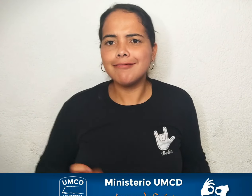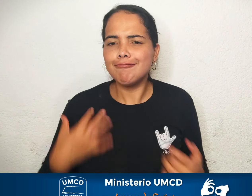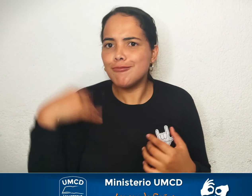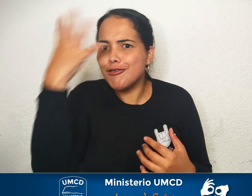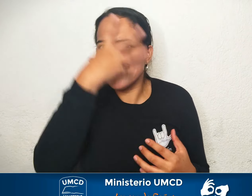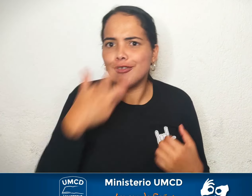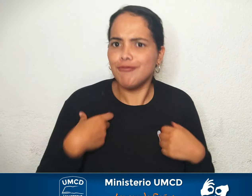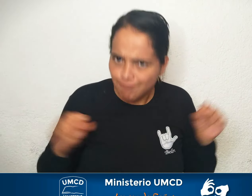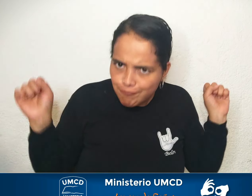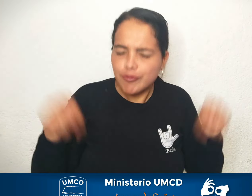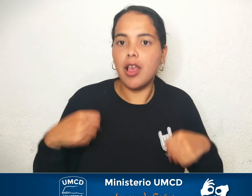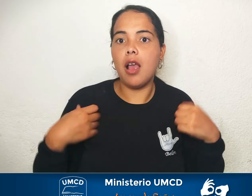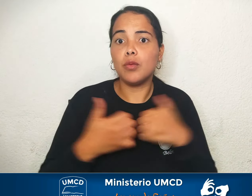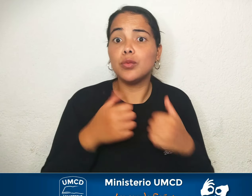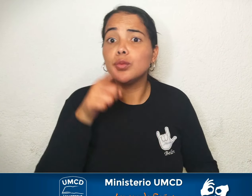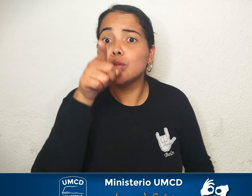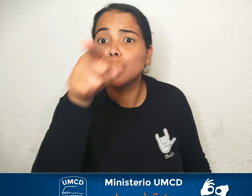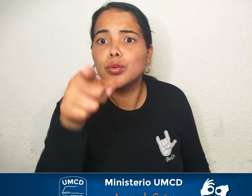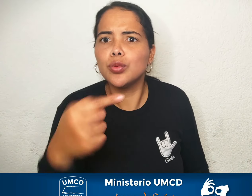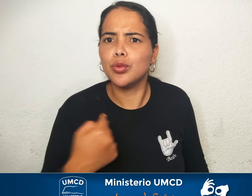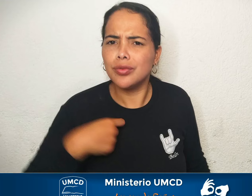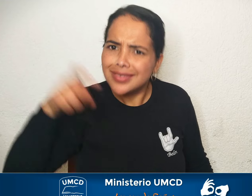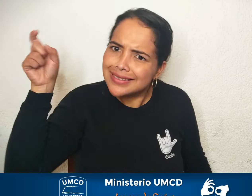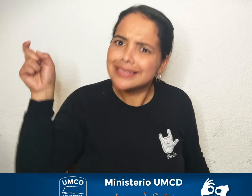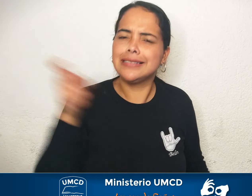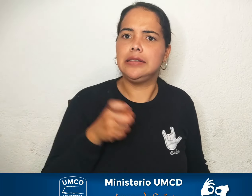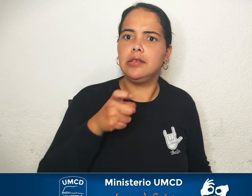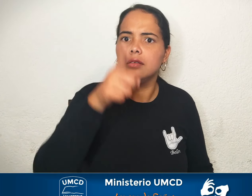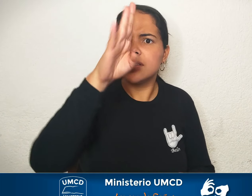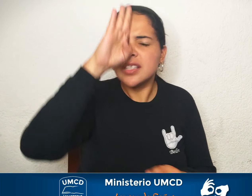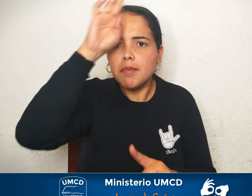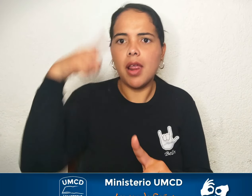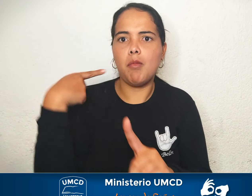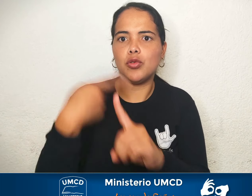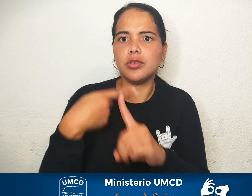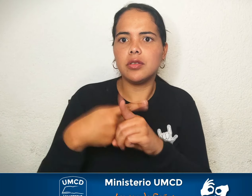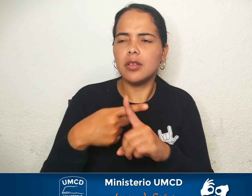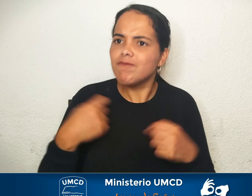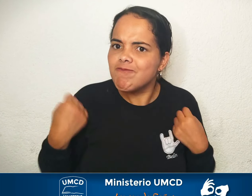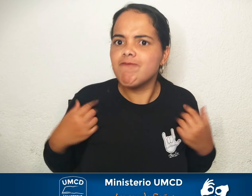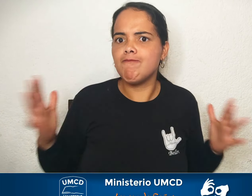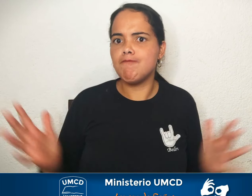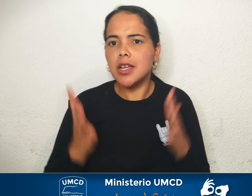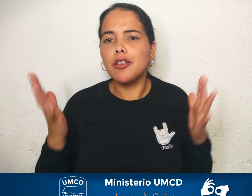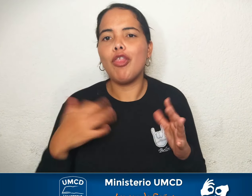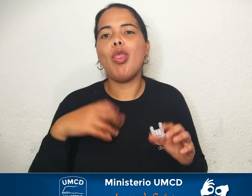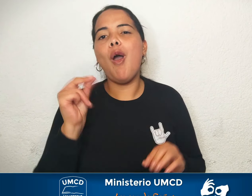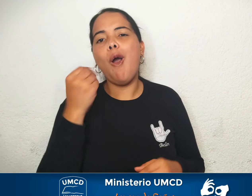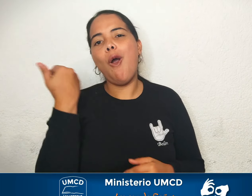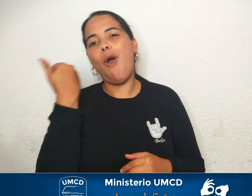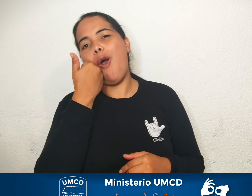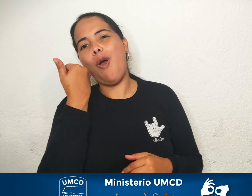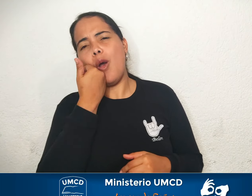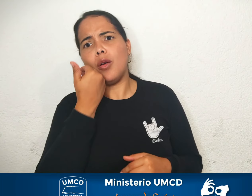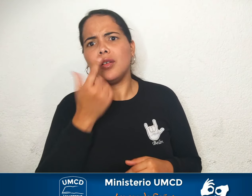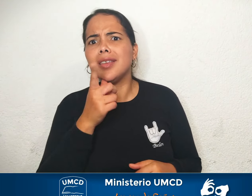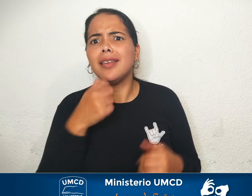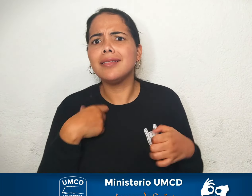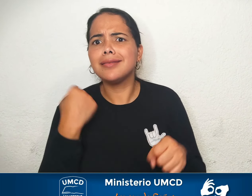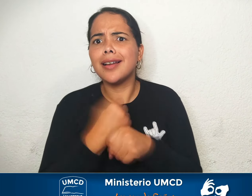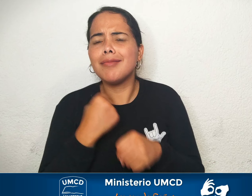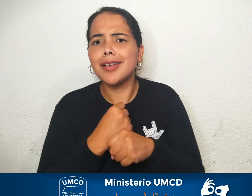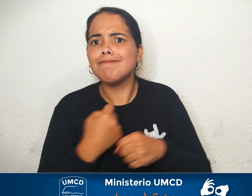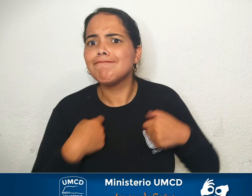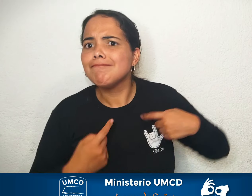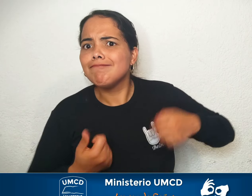creyente. Usted y yo tenemos que ser partícipes activos de ello. Nosotros somos parte del cuerpo de